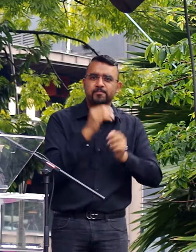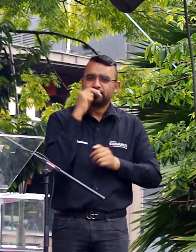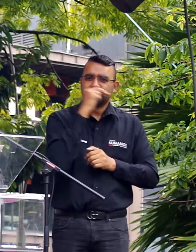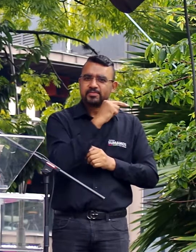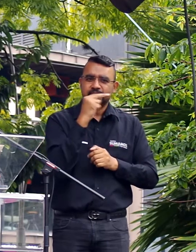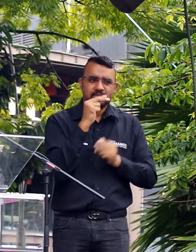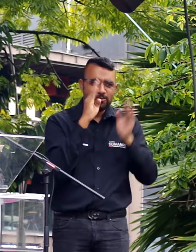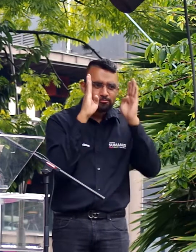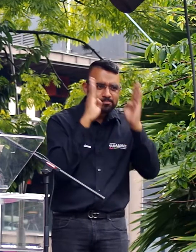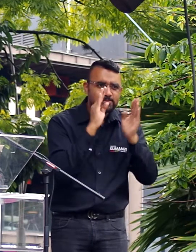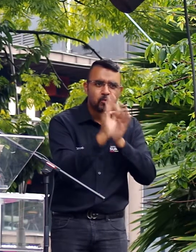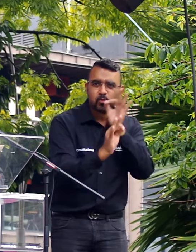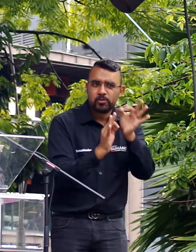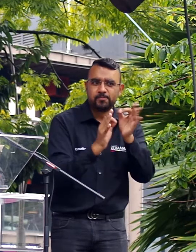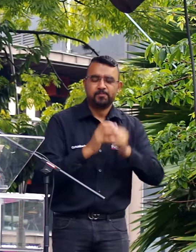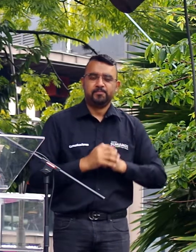infancia.